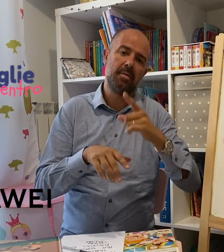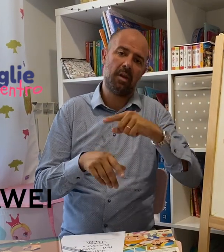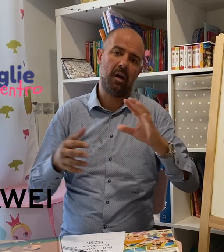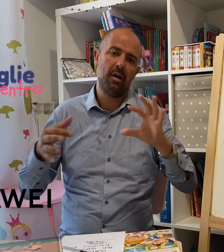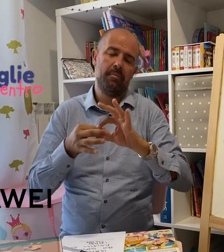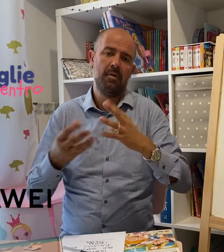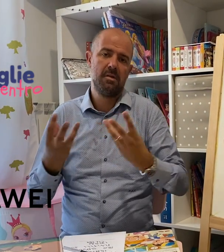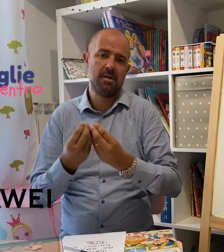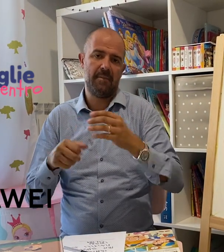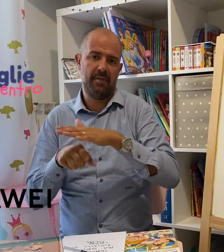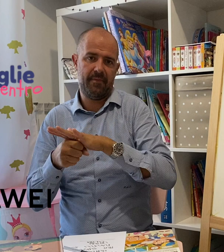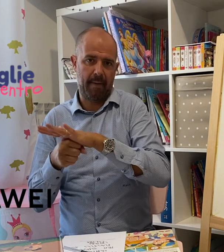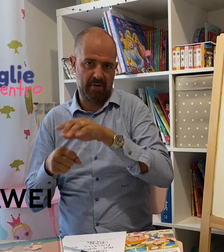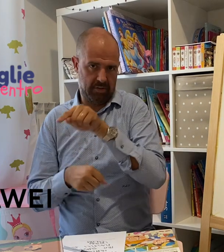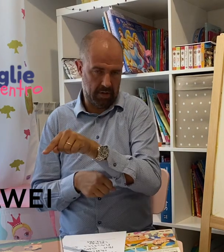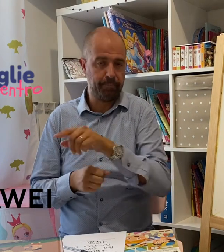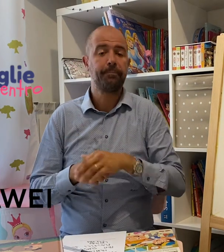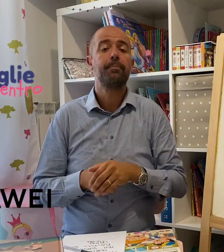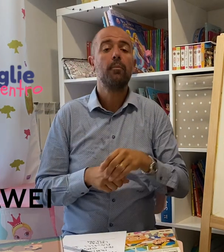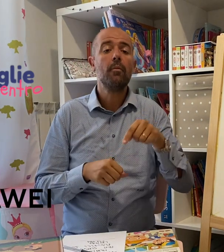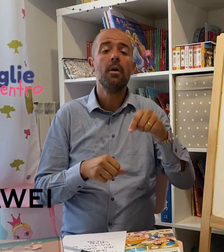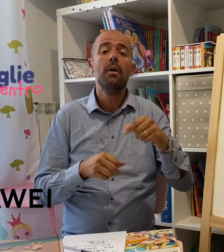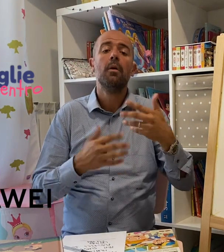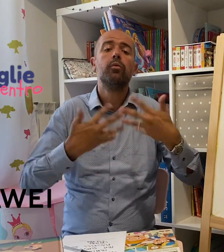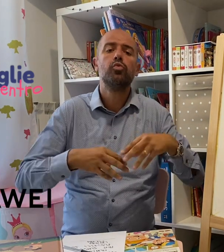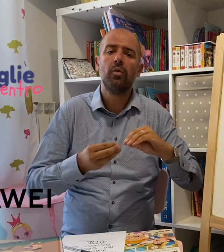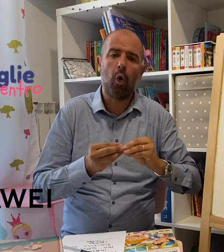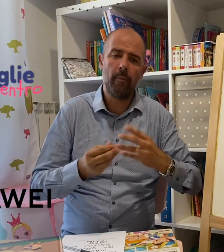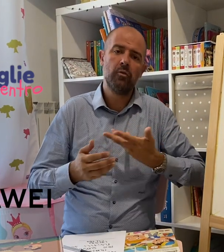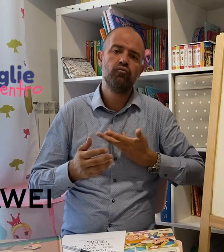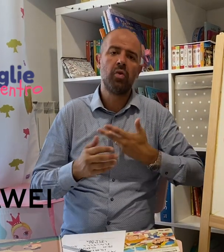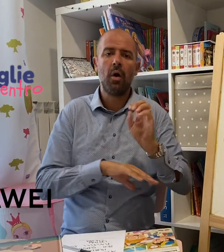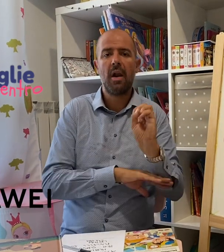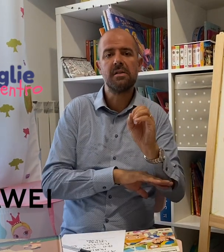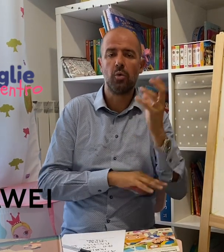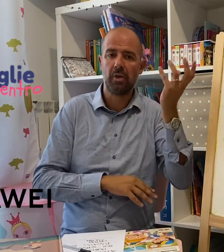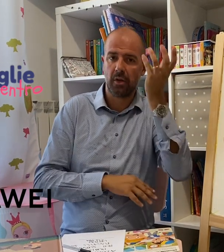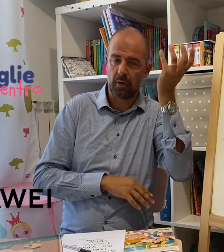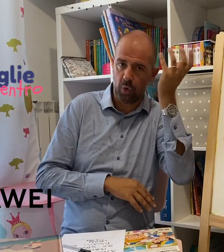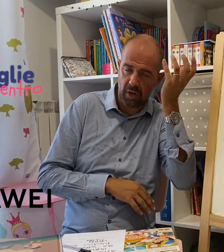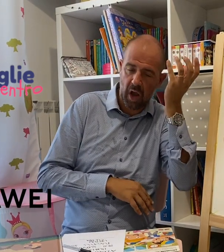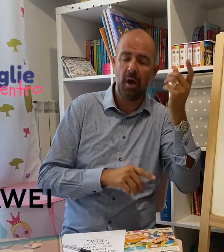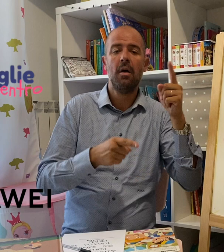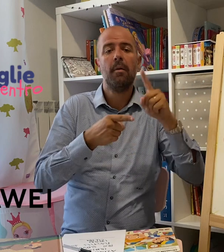possibilità anche insieme a famiglie funziona come fa lezioni teoria